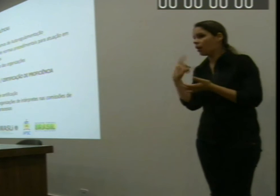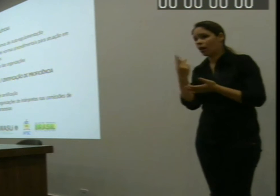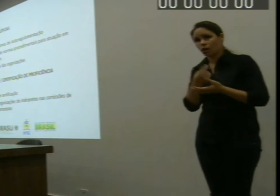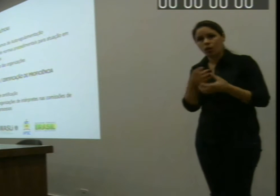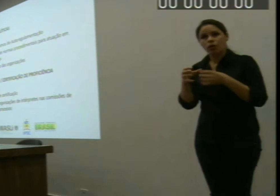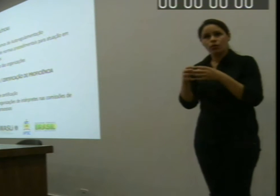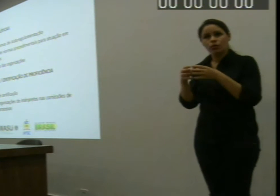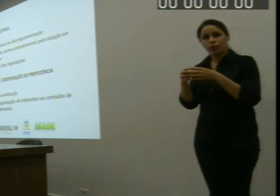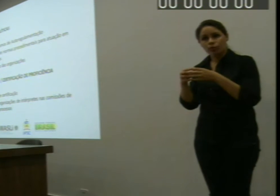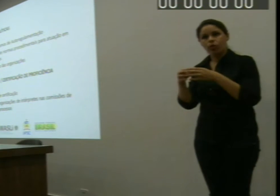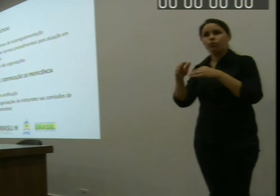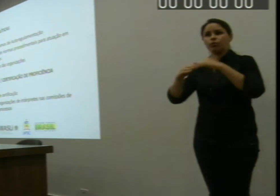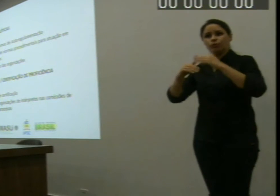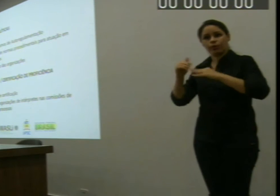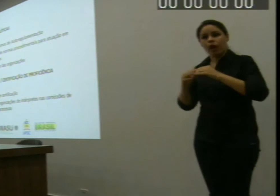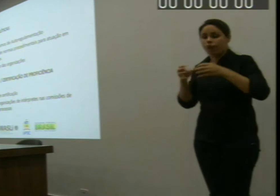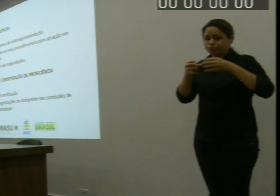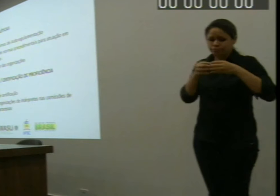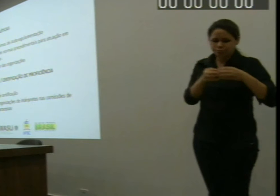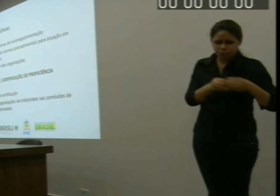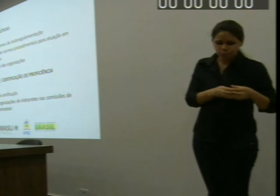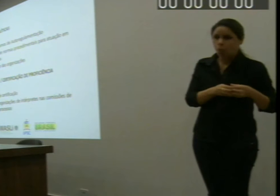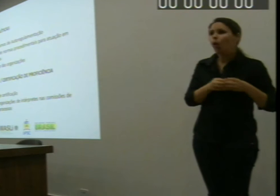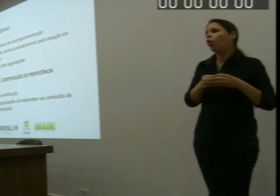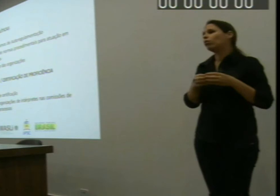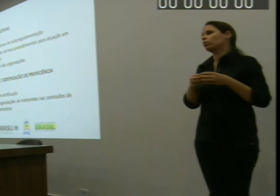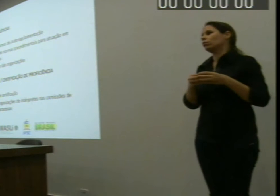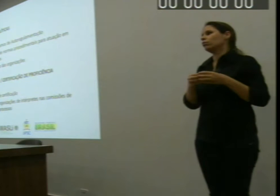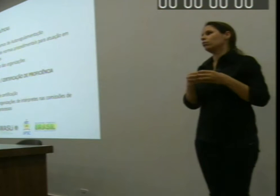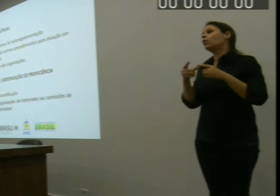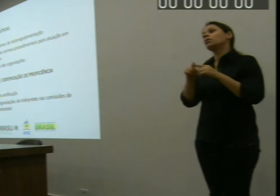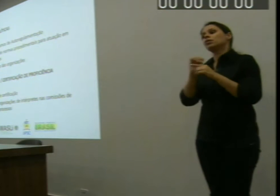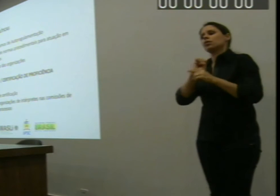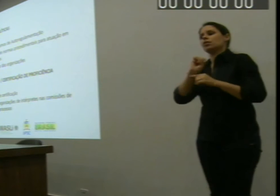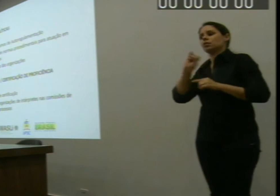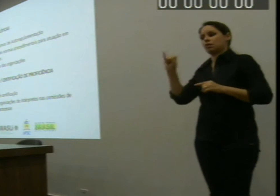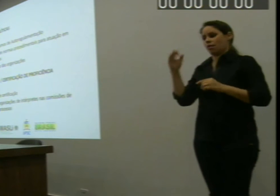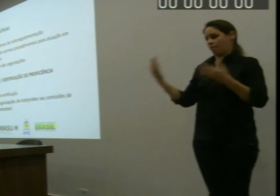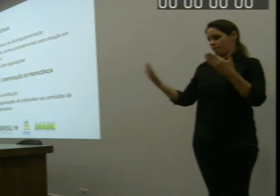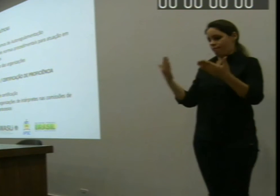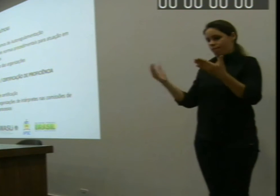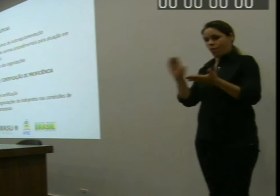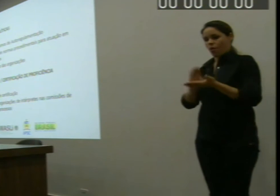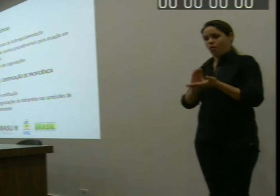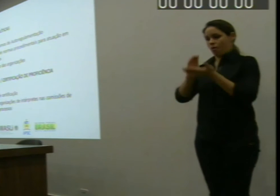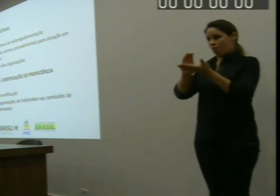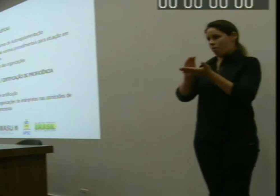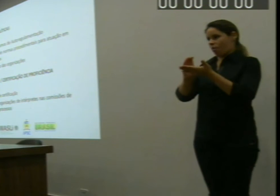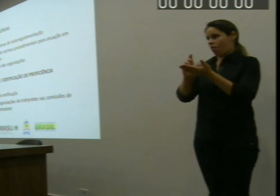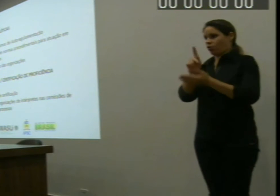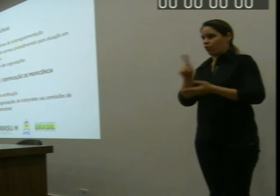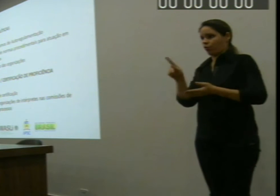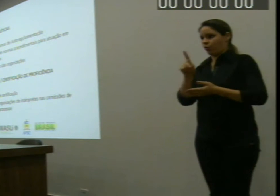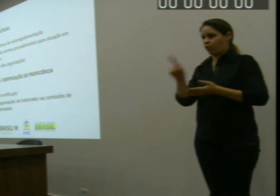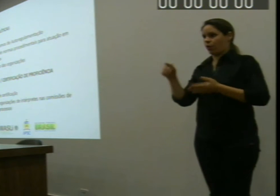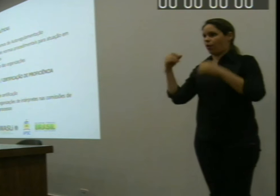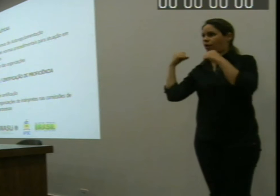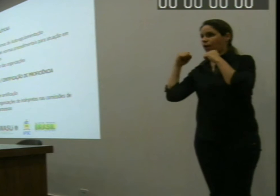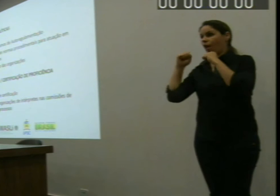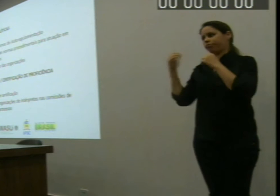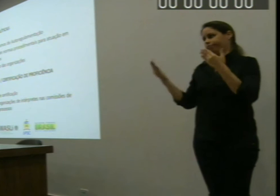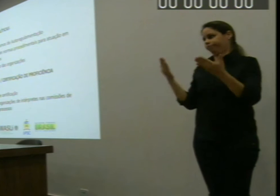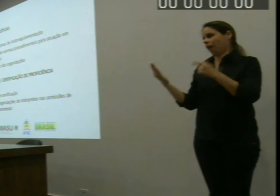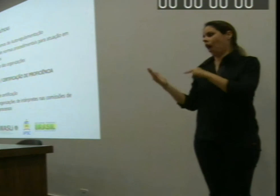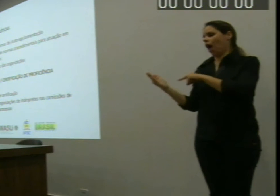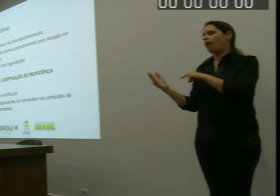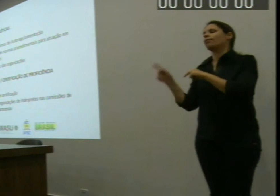considerar as outras os outros conselhos então se você pegar o conselho de professores de educação física é muito